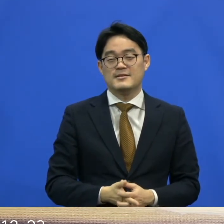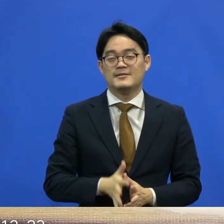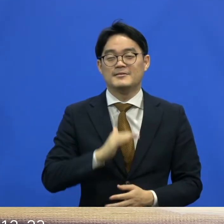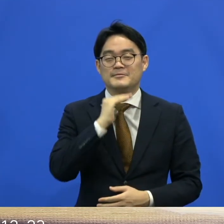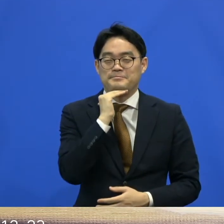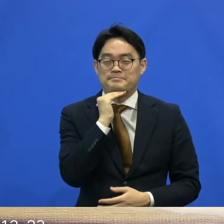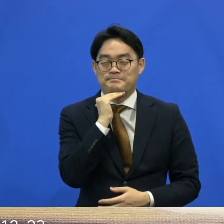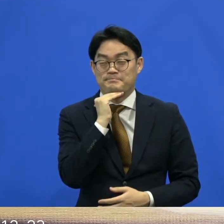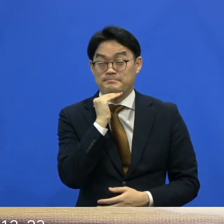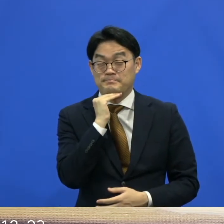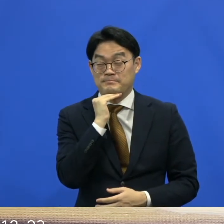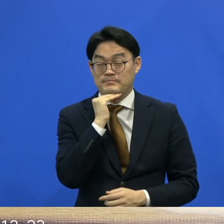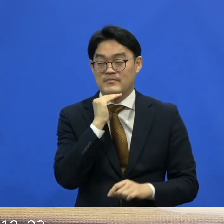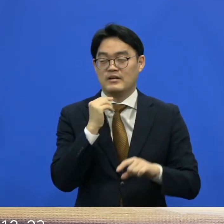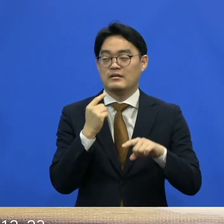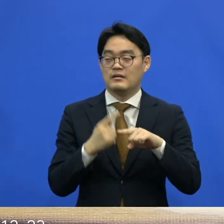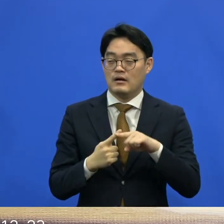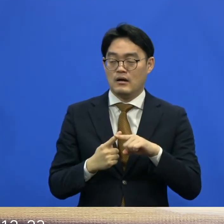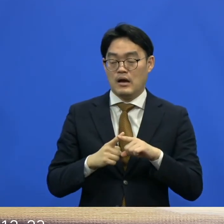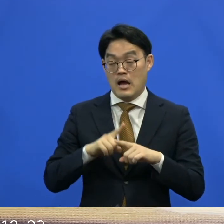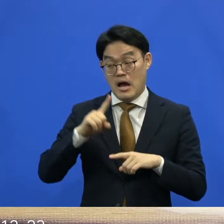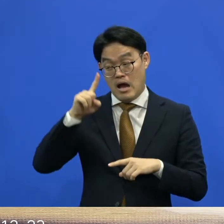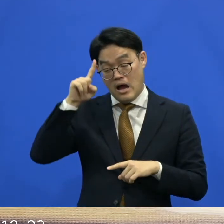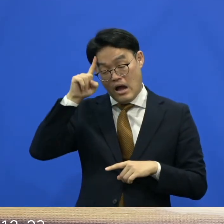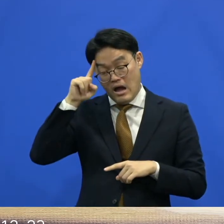기다리다가 미치는 거예요.